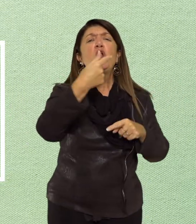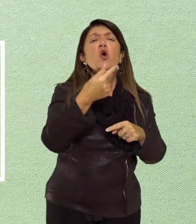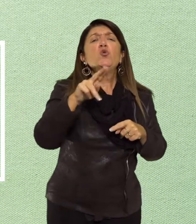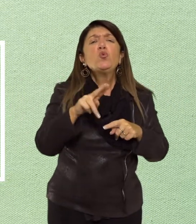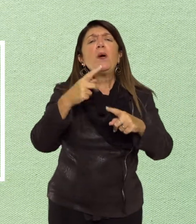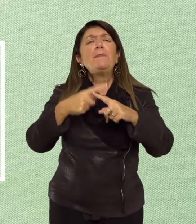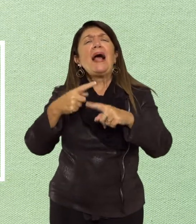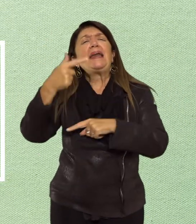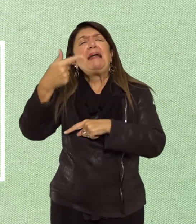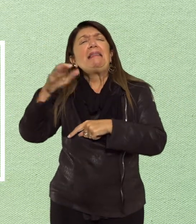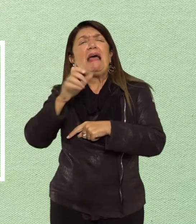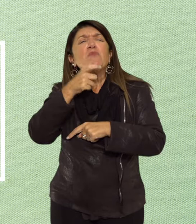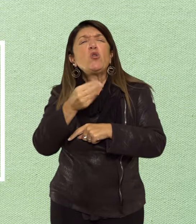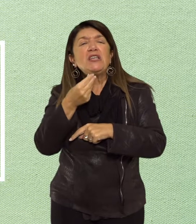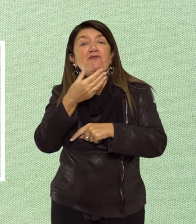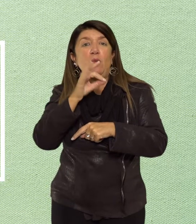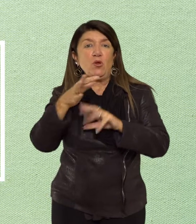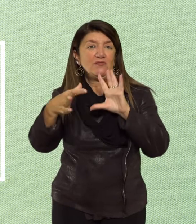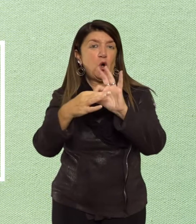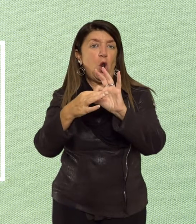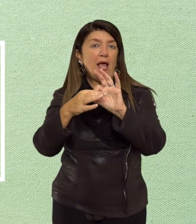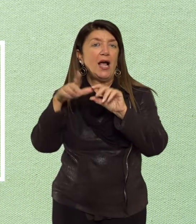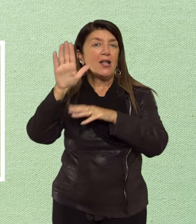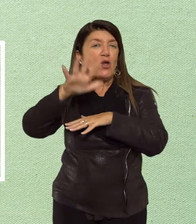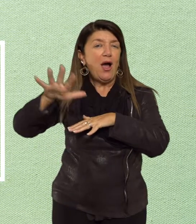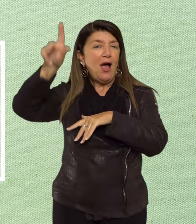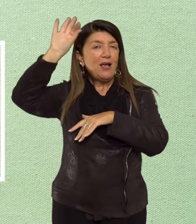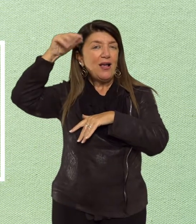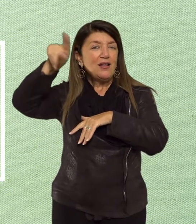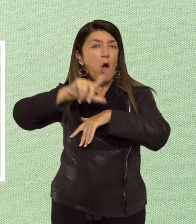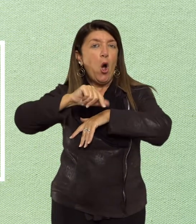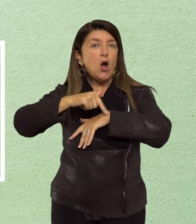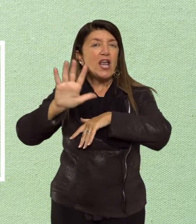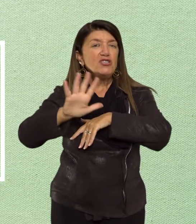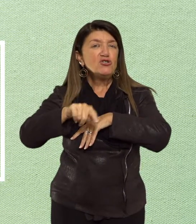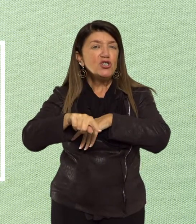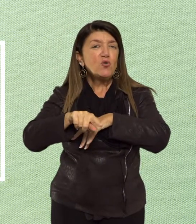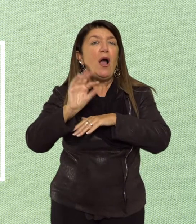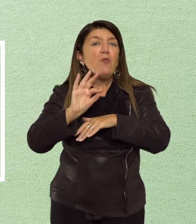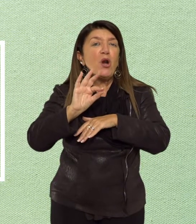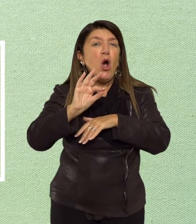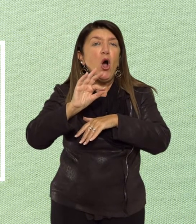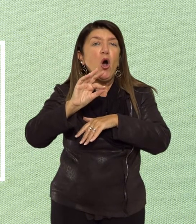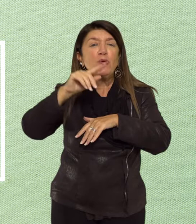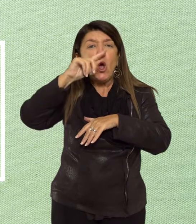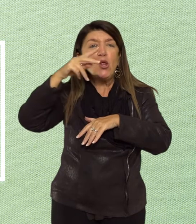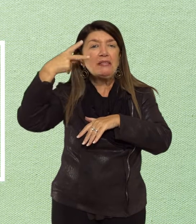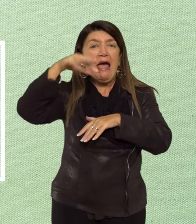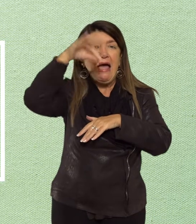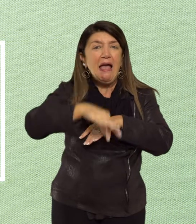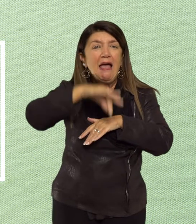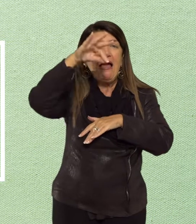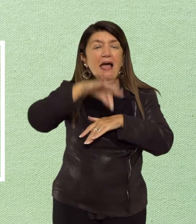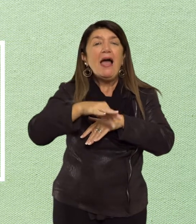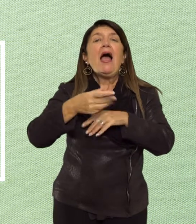5 sappiamo che soprattutto per gli inglesi alle 5 è Esatto. l'ora del tè e quindi noi e i Anche nostri per noi, ospiti ci esatto.